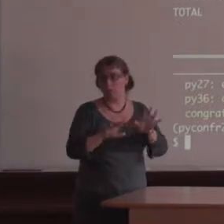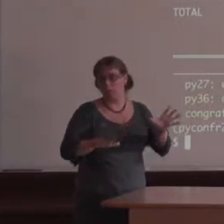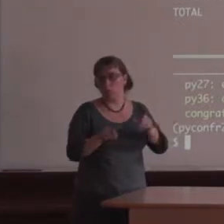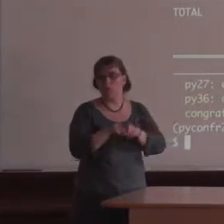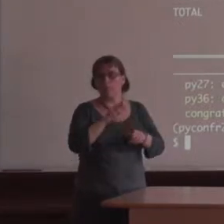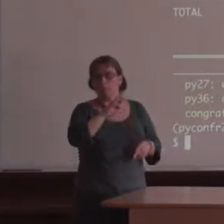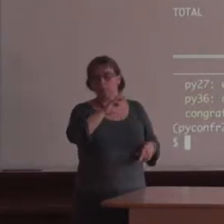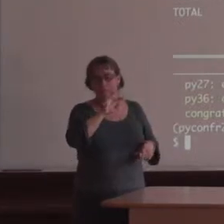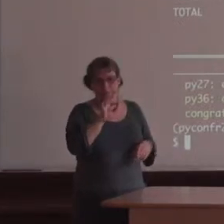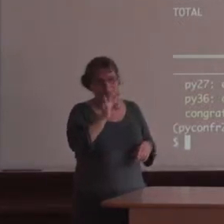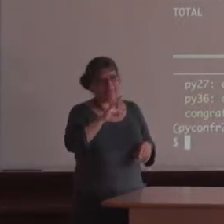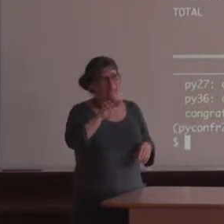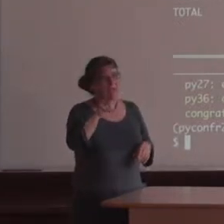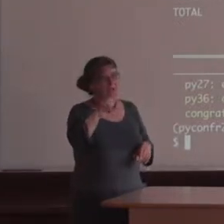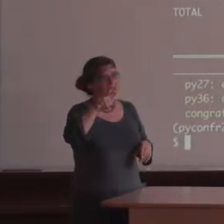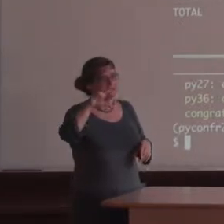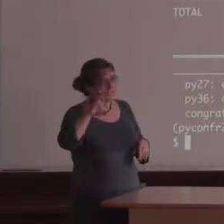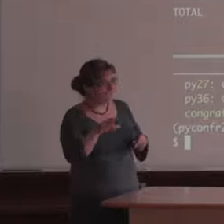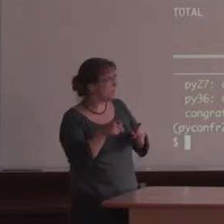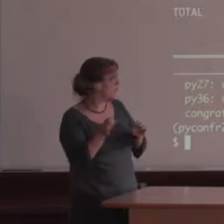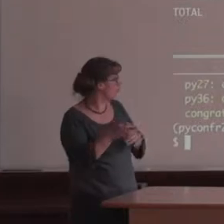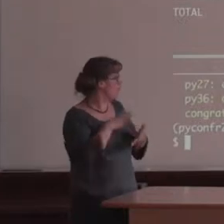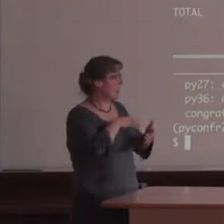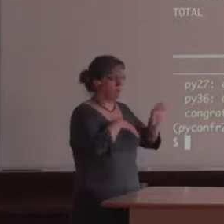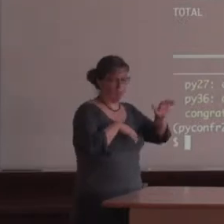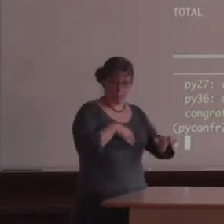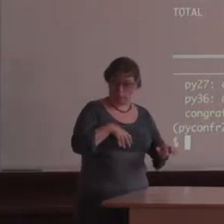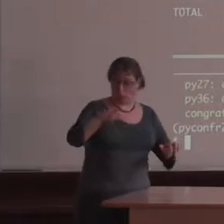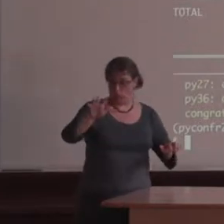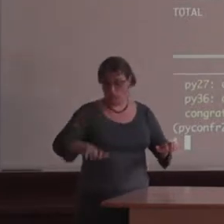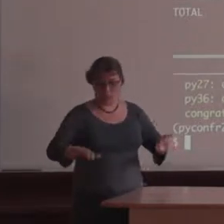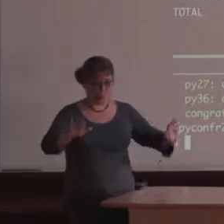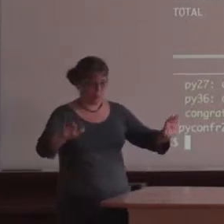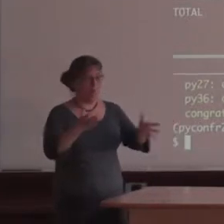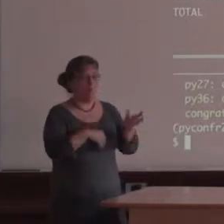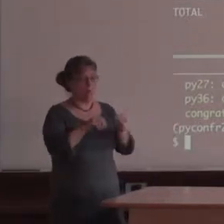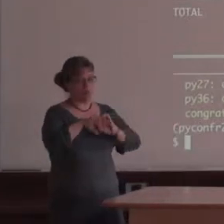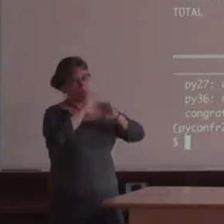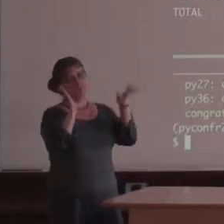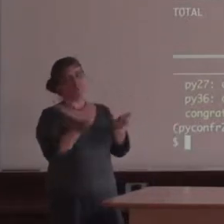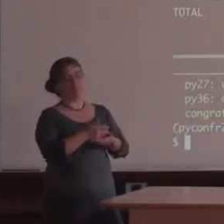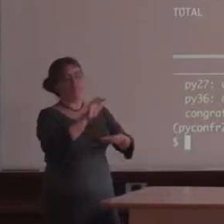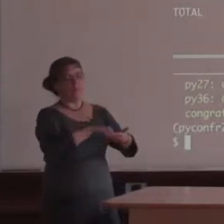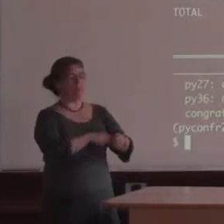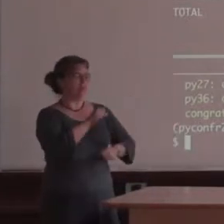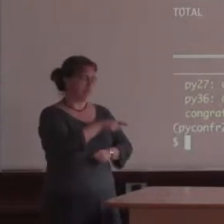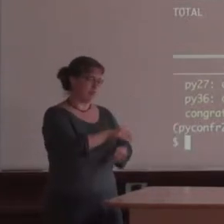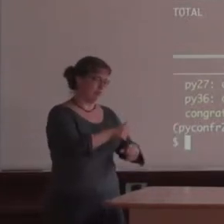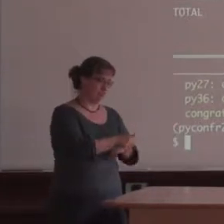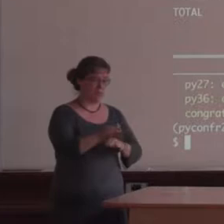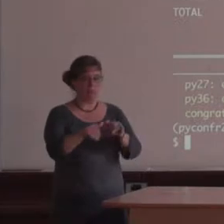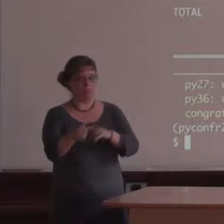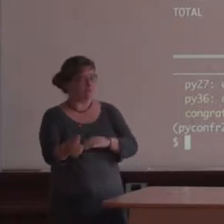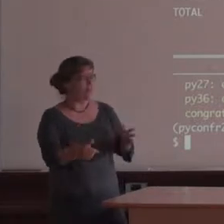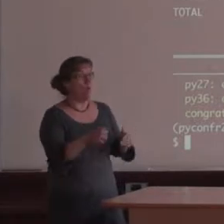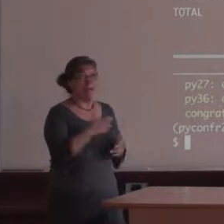machine. Et donc on a le rapport de chacun, puis on a un petit rapport global sur bah voilà, ça a marché sur Python 2.7, Python 3.6, etc. Donc là j'en ai mis deux,